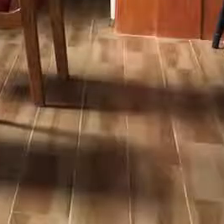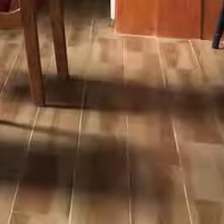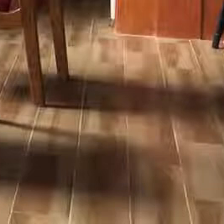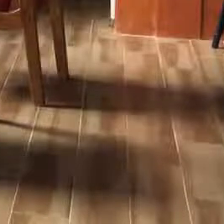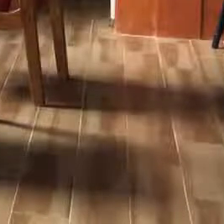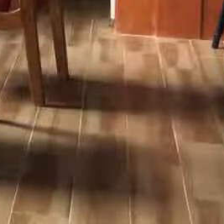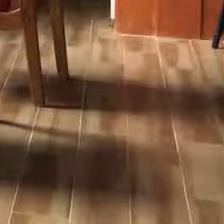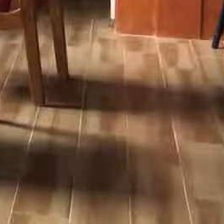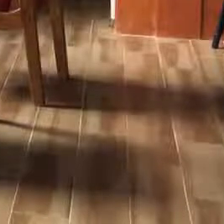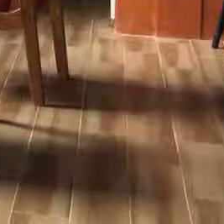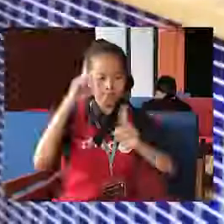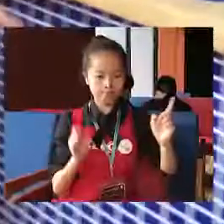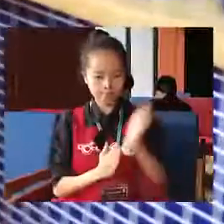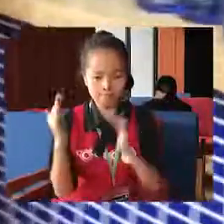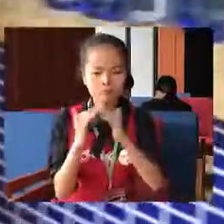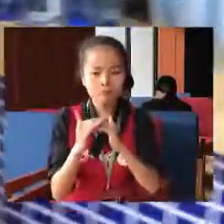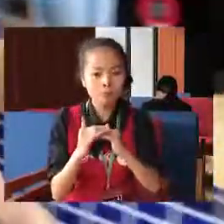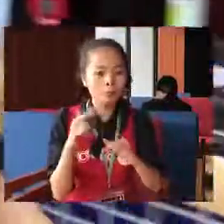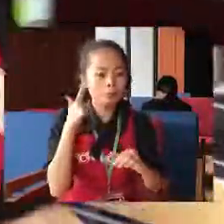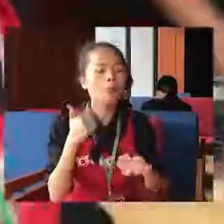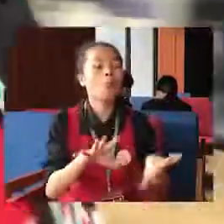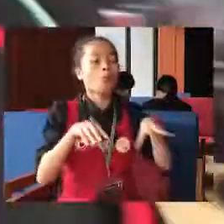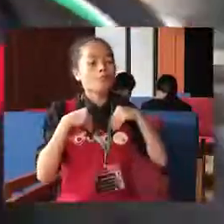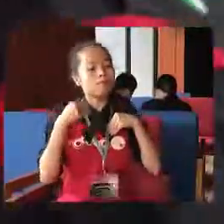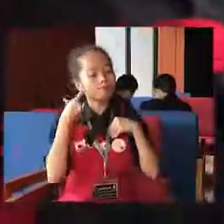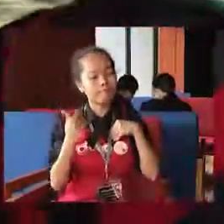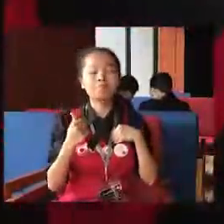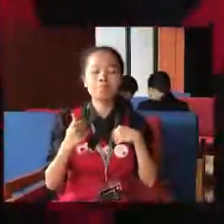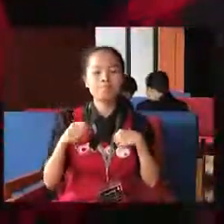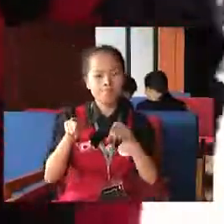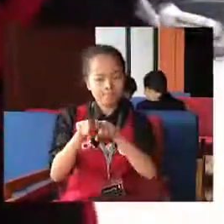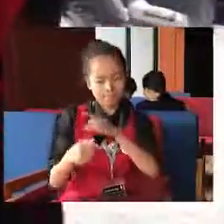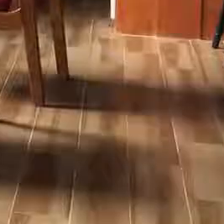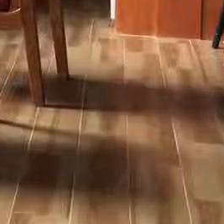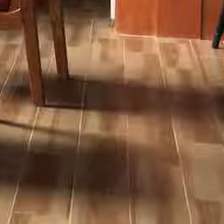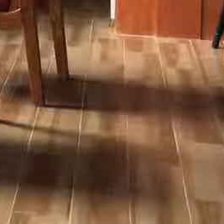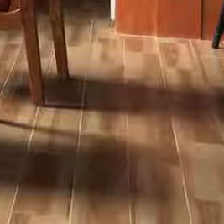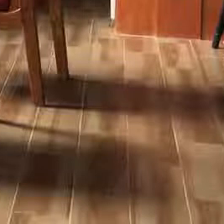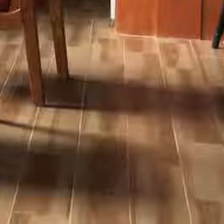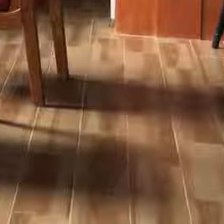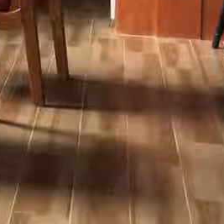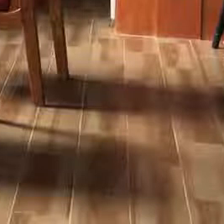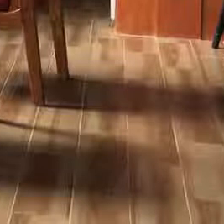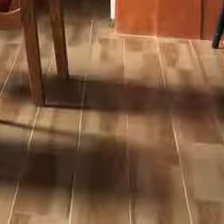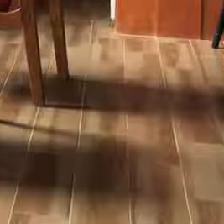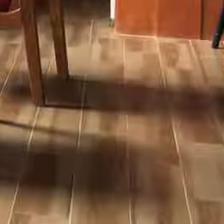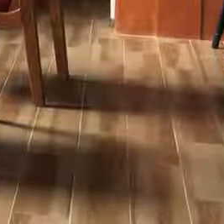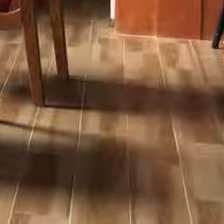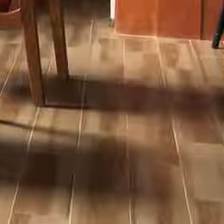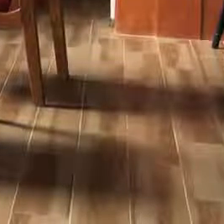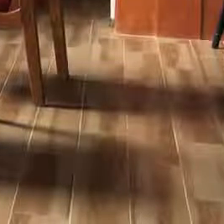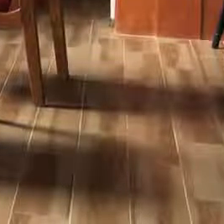ការងារធ្វើឲ្យគាត់បានចេញទៅខាងក្រៅមើលអ្នកគេដែលរស់នៅខាងក្រៅតើគេឥឡូវគេជឿនរឿងដល់ណាអភិវឌ្ឍ